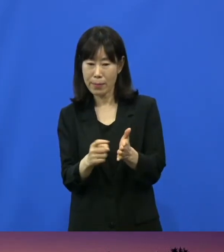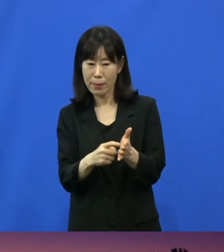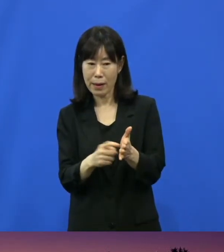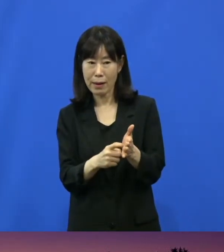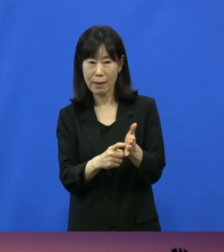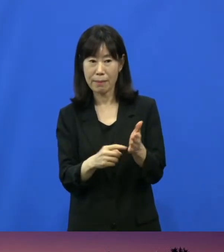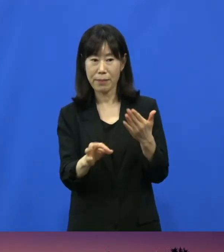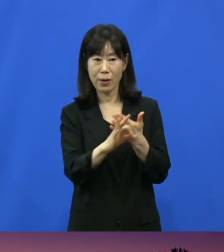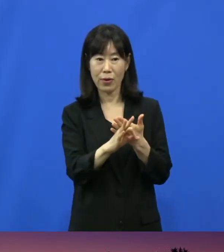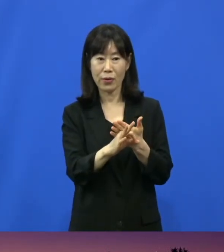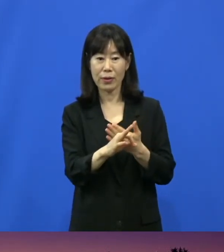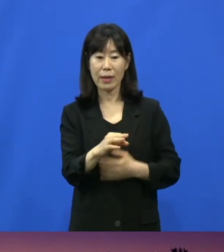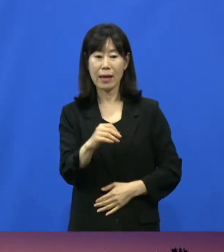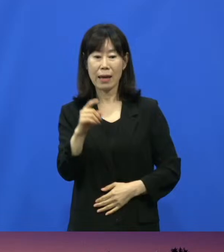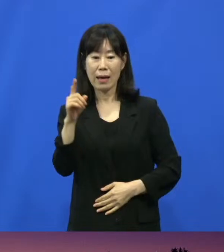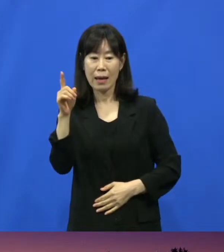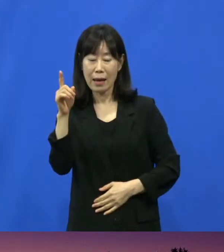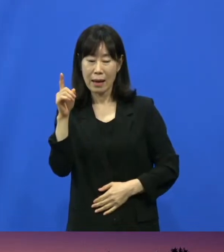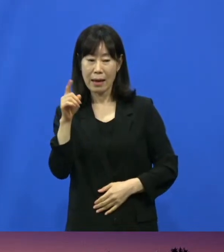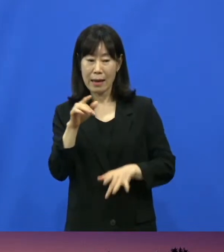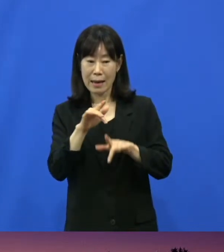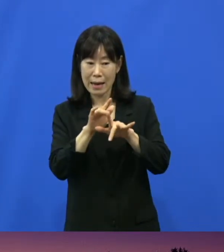아니라 서두르면 악마 자체라는 거예요.